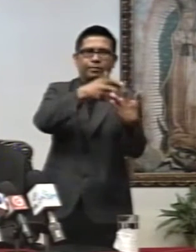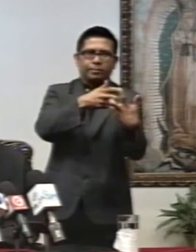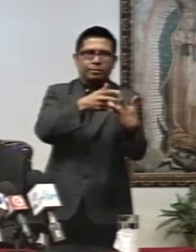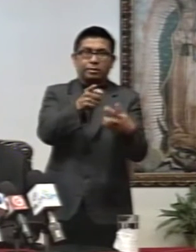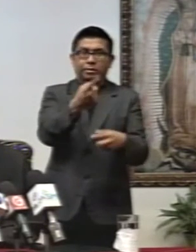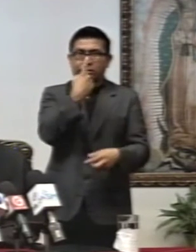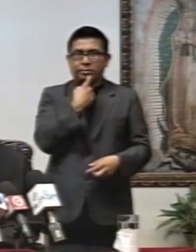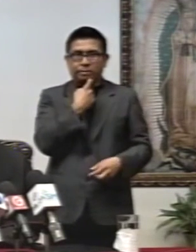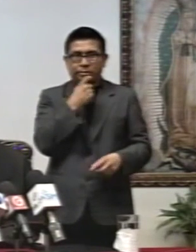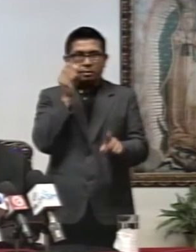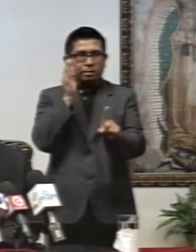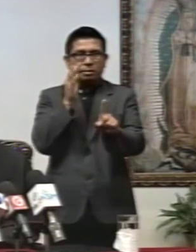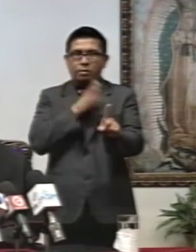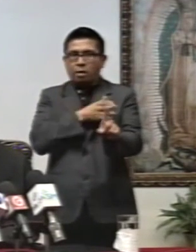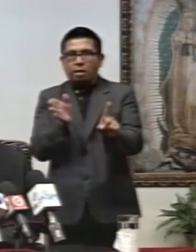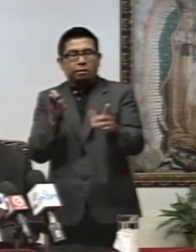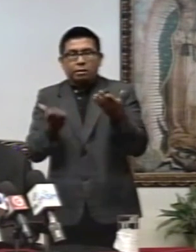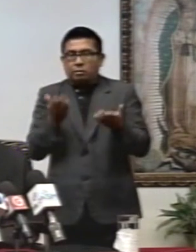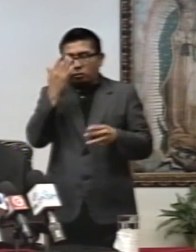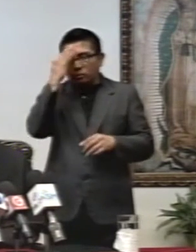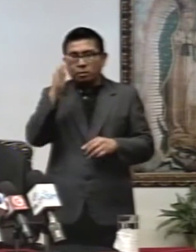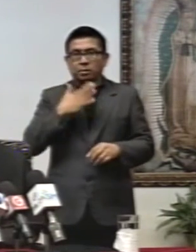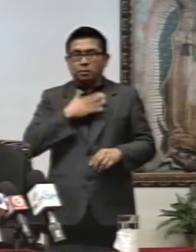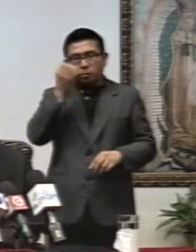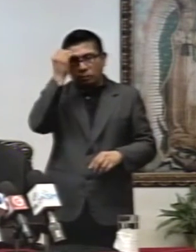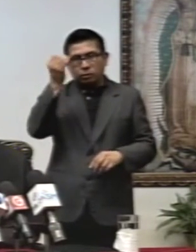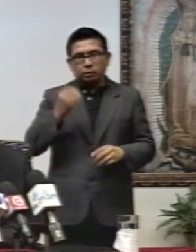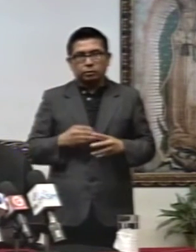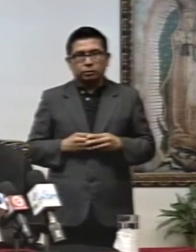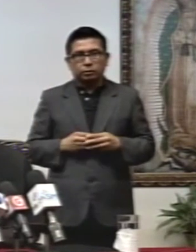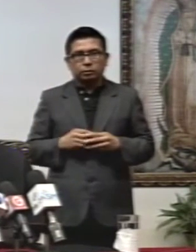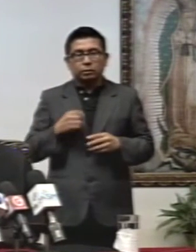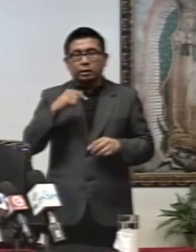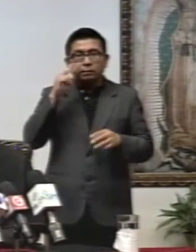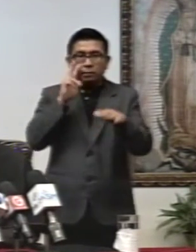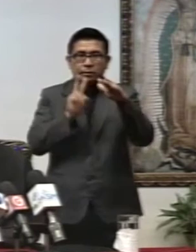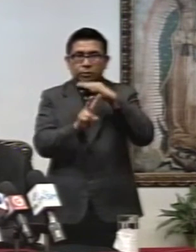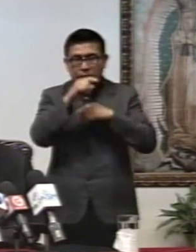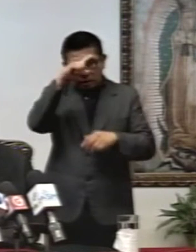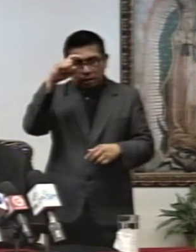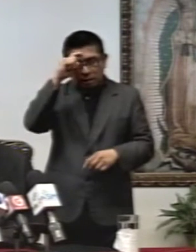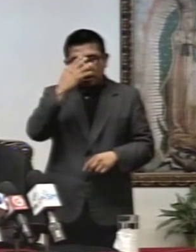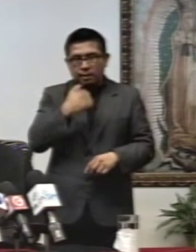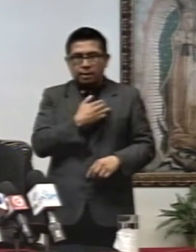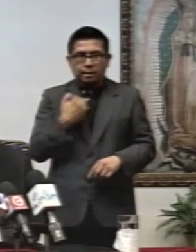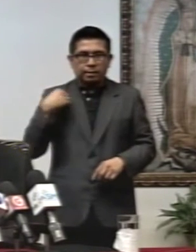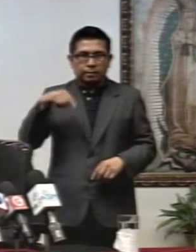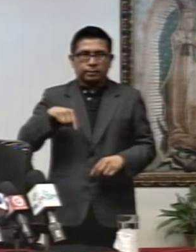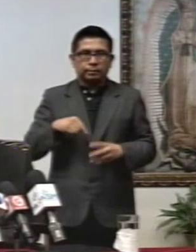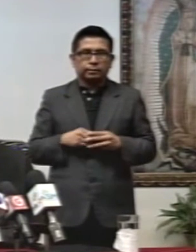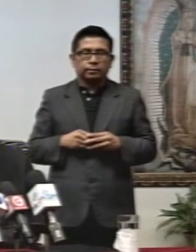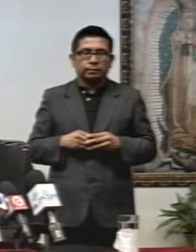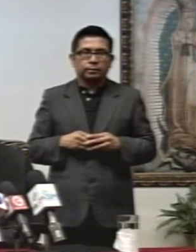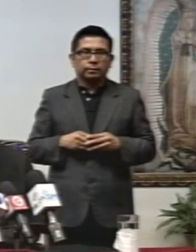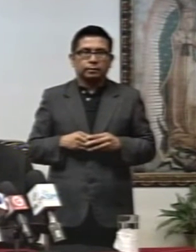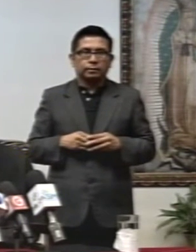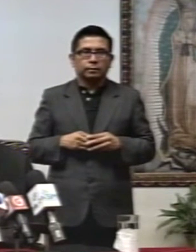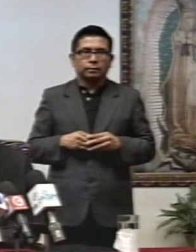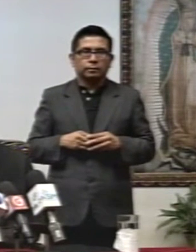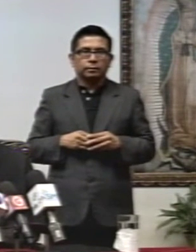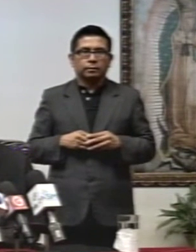pregunta suya, me disculpo, pero ese es nuestro enfoque pastoral. Gracias.